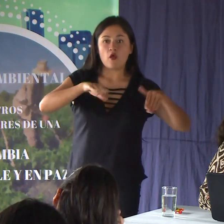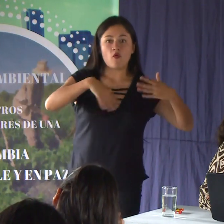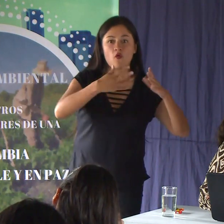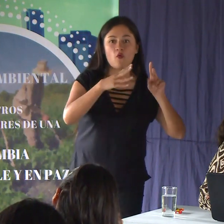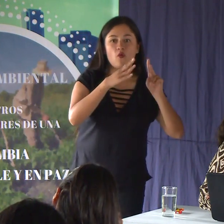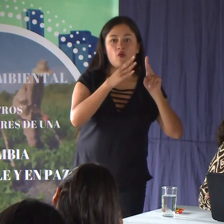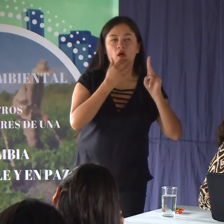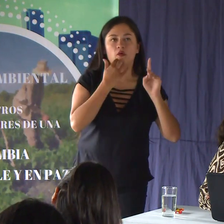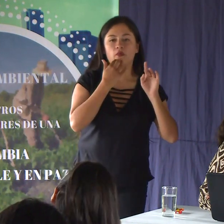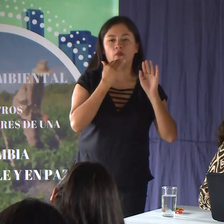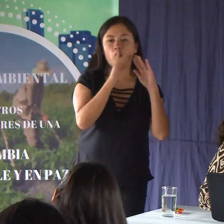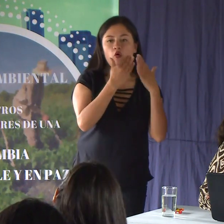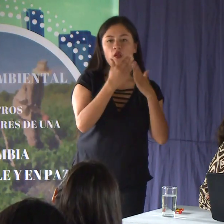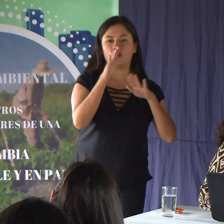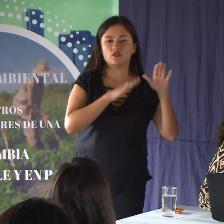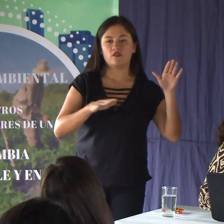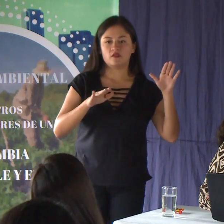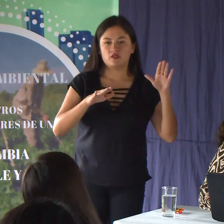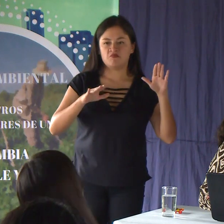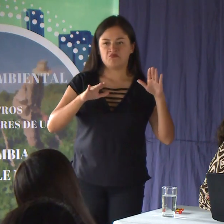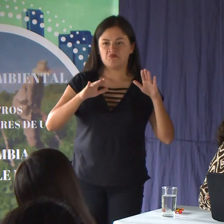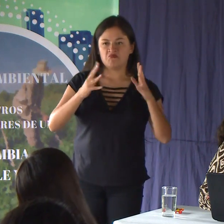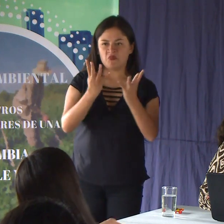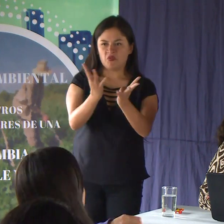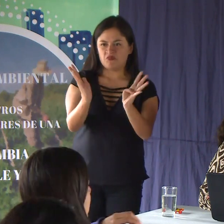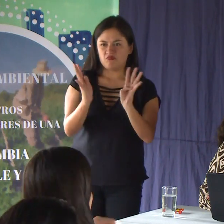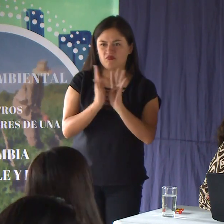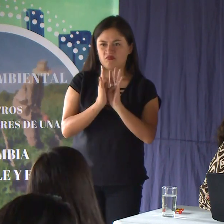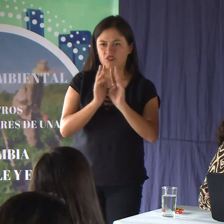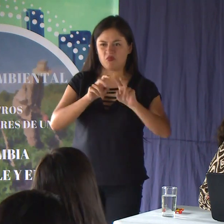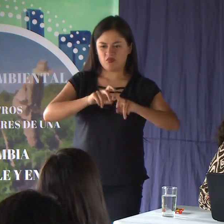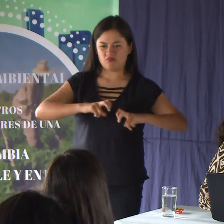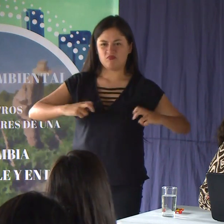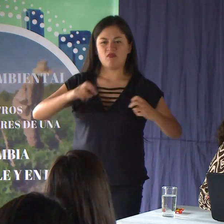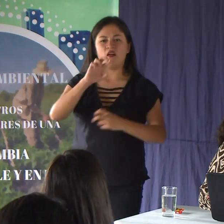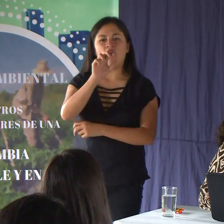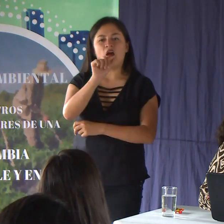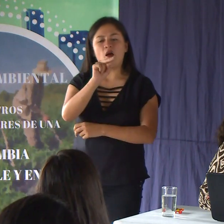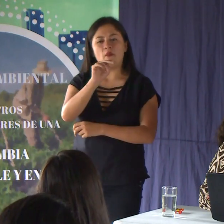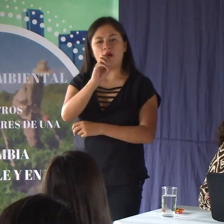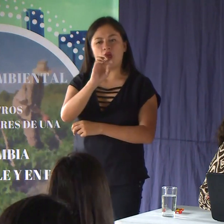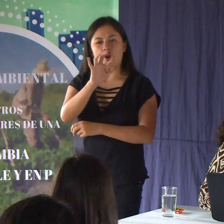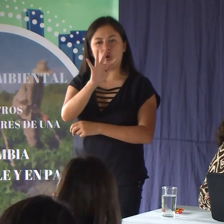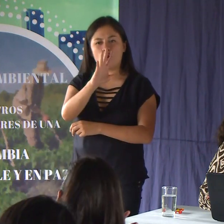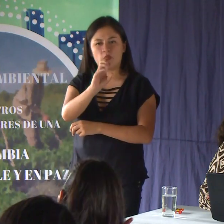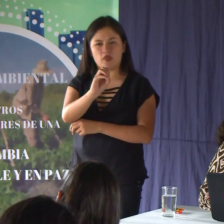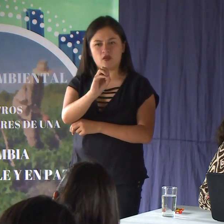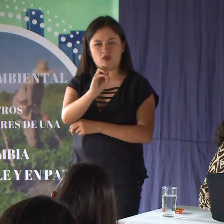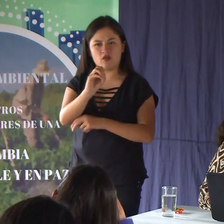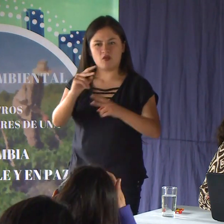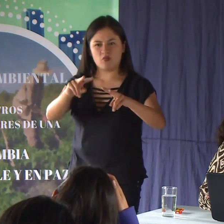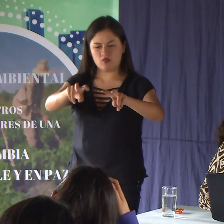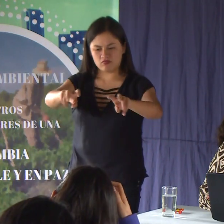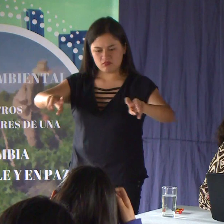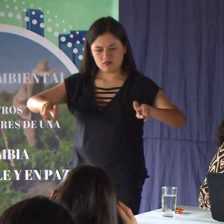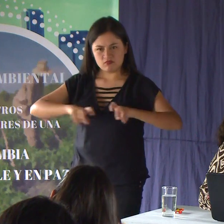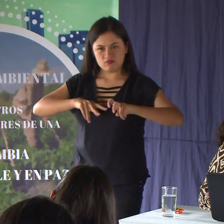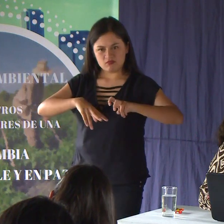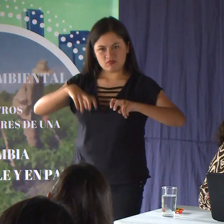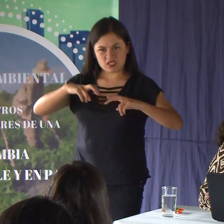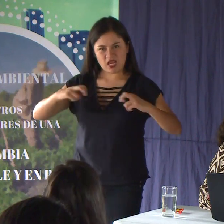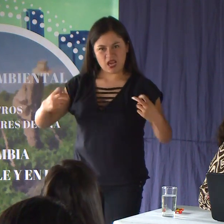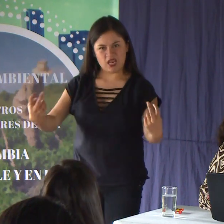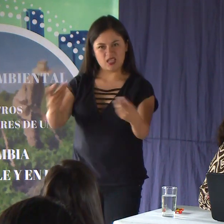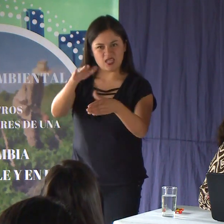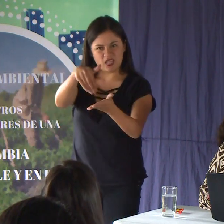en el centro y con algún, con alguna estructura pedagógica de alguna